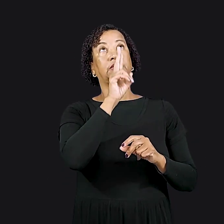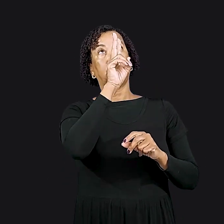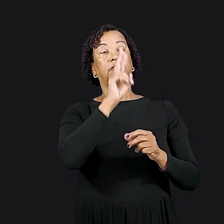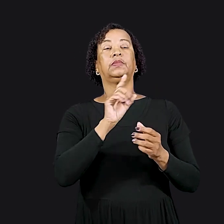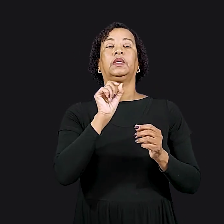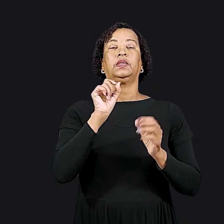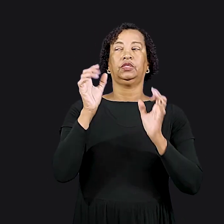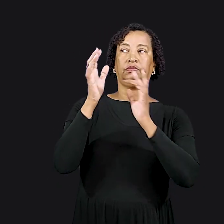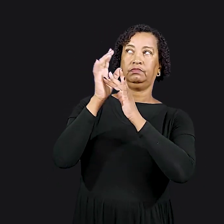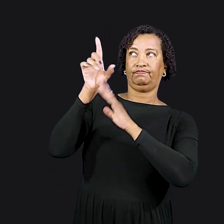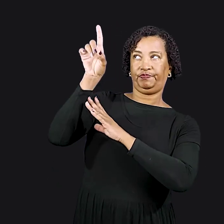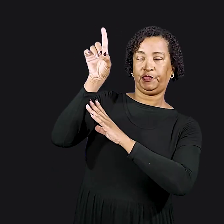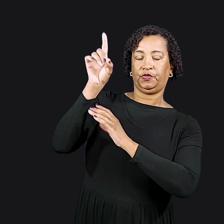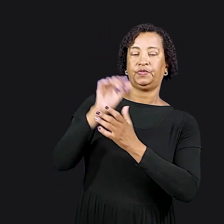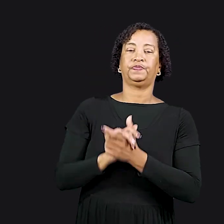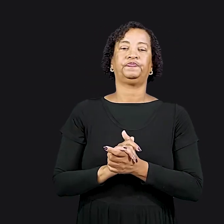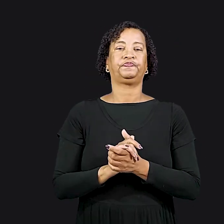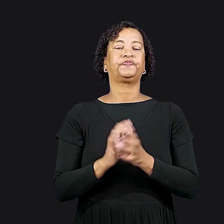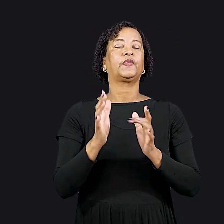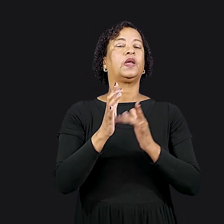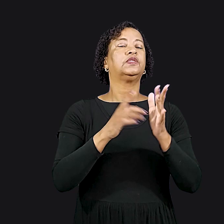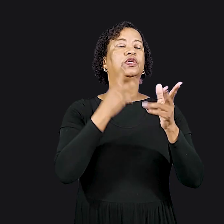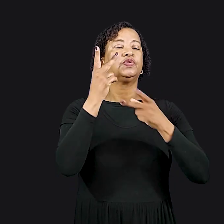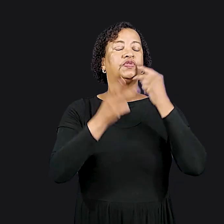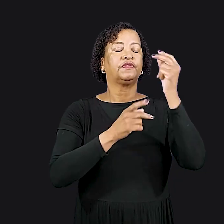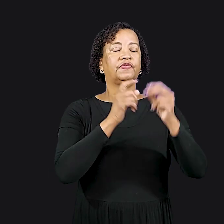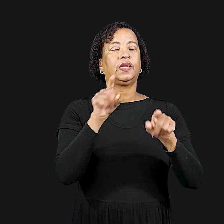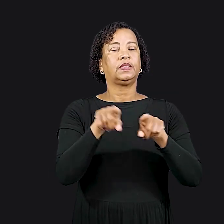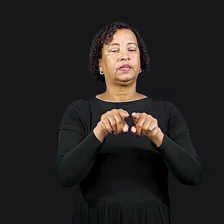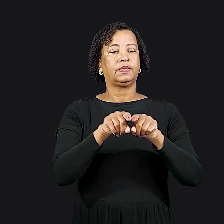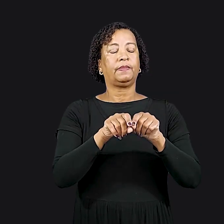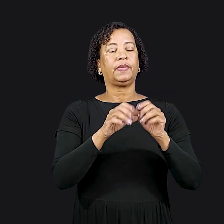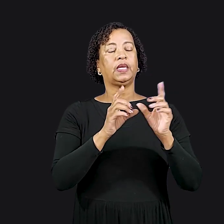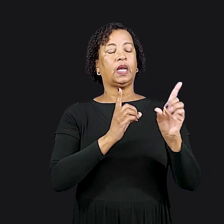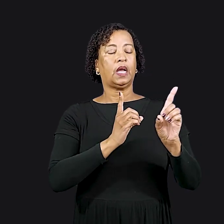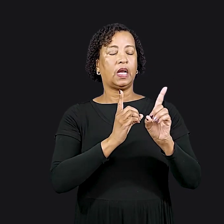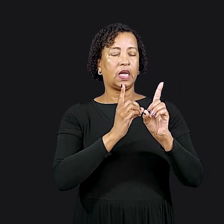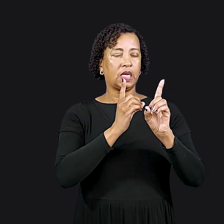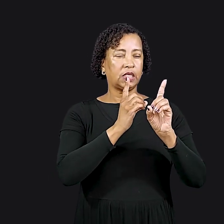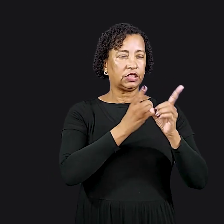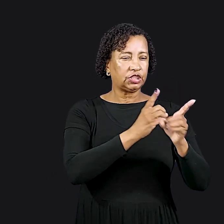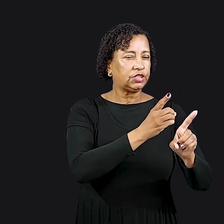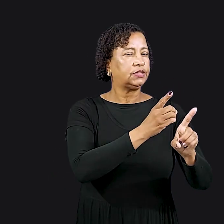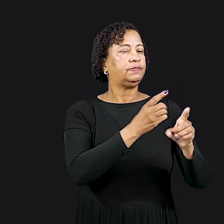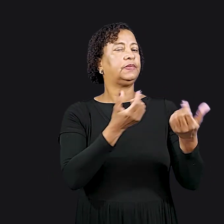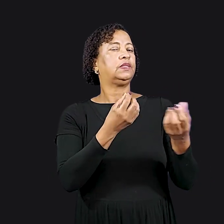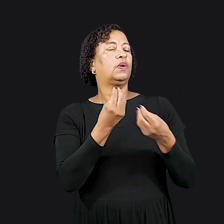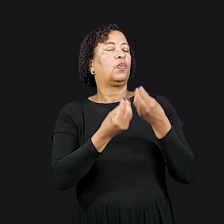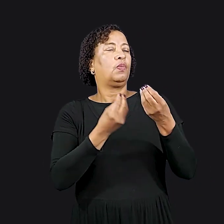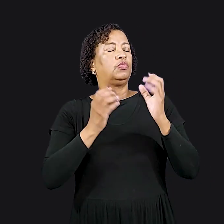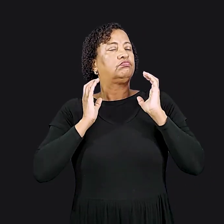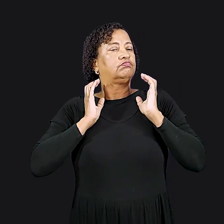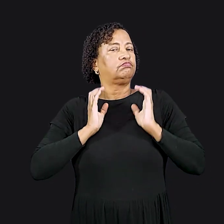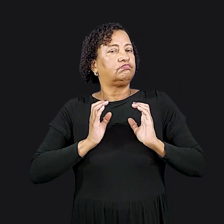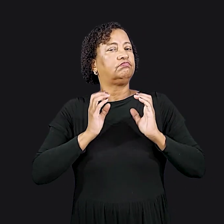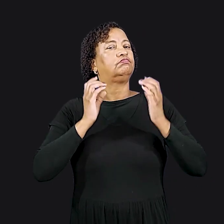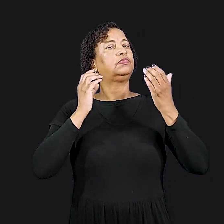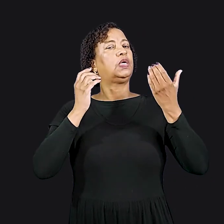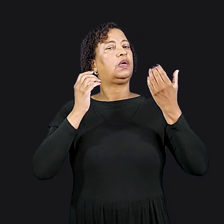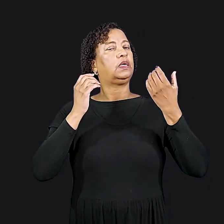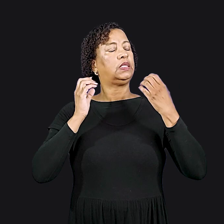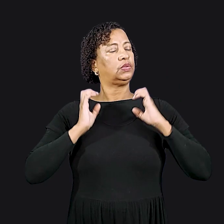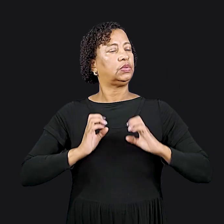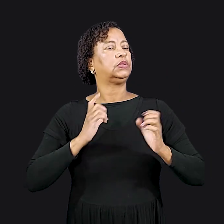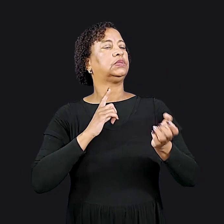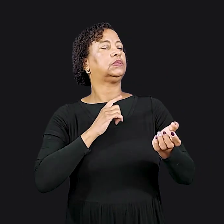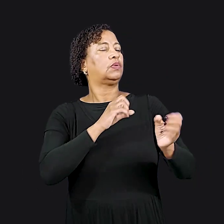No capítulo 6, Jesus fala sobre a disciplina vertical de um discípulo. Para amar o inimigo temos que ser diferentes. Para sermos